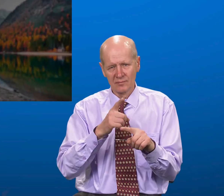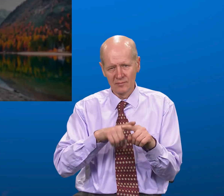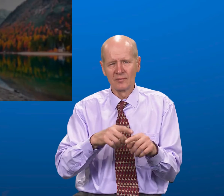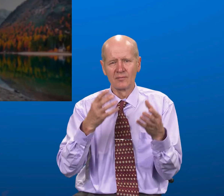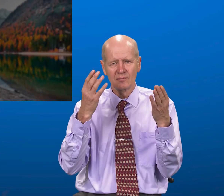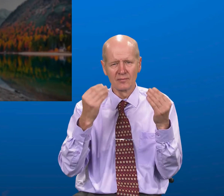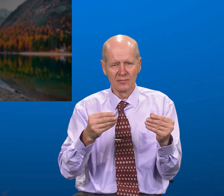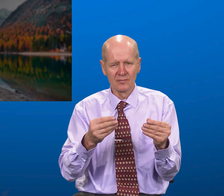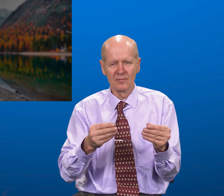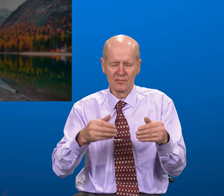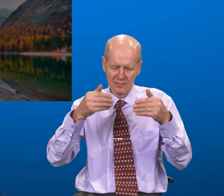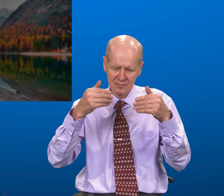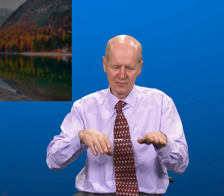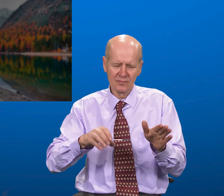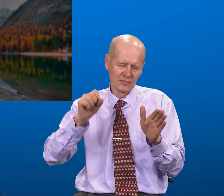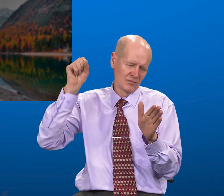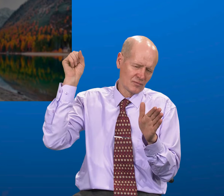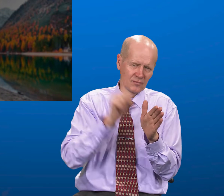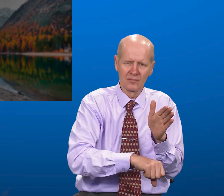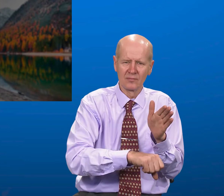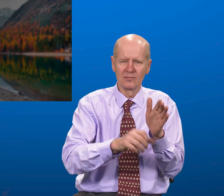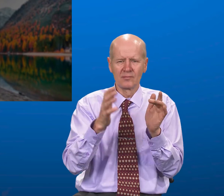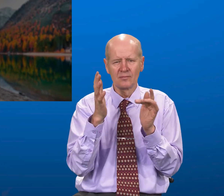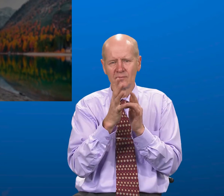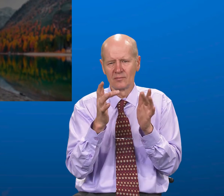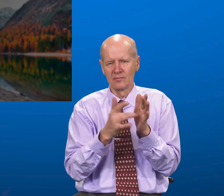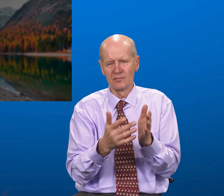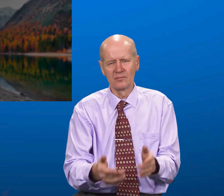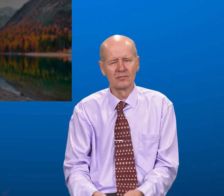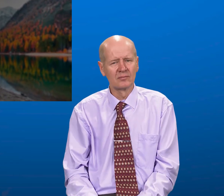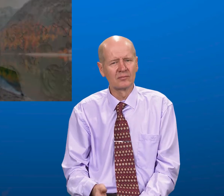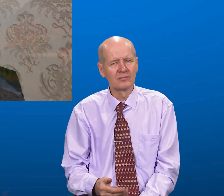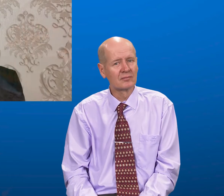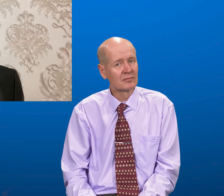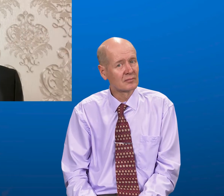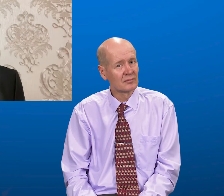«С этого дня положили убить его».